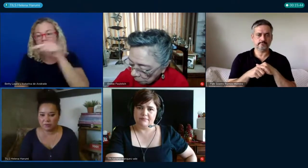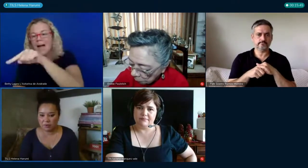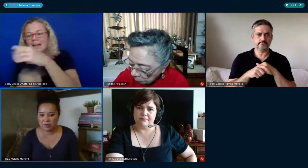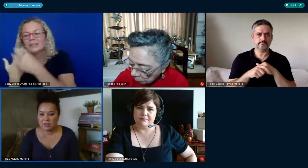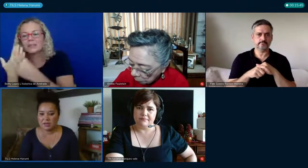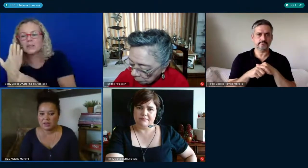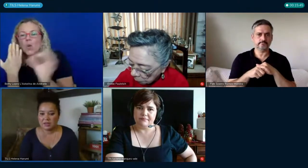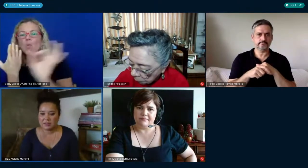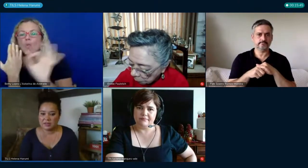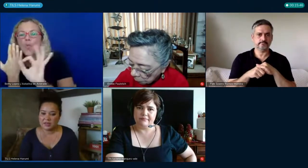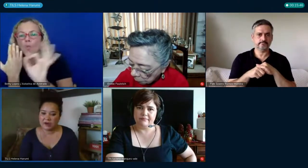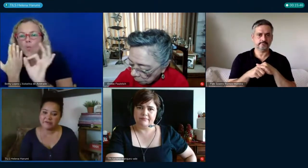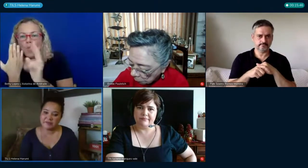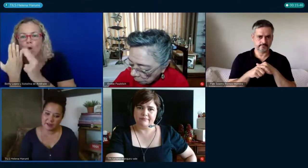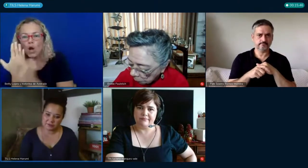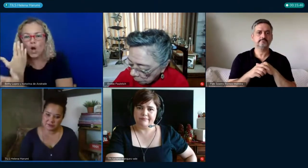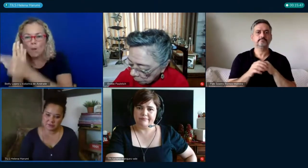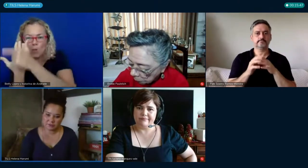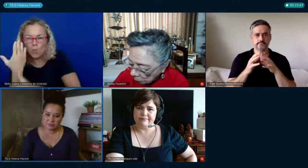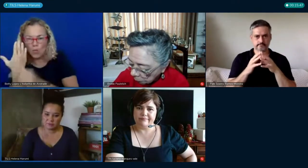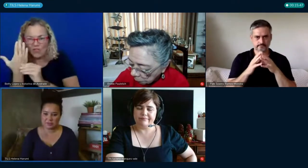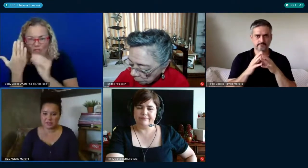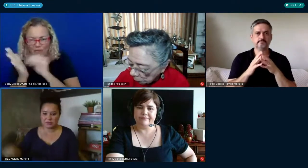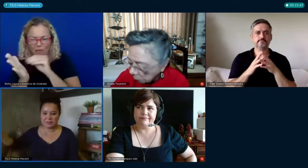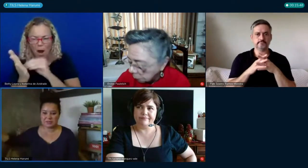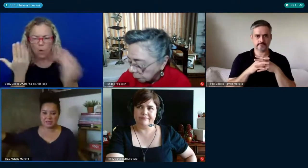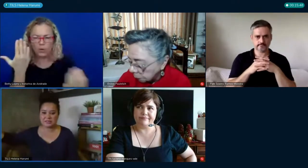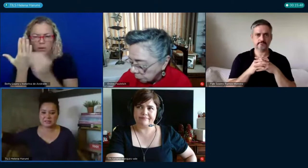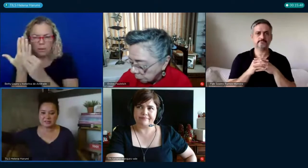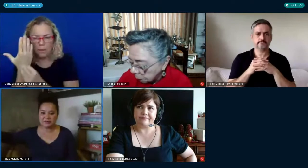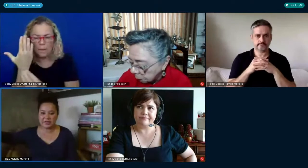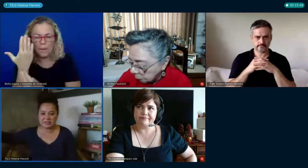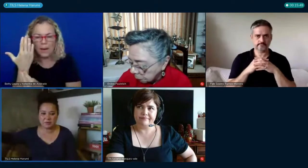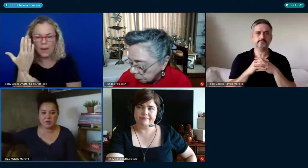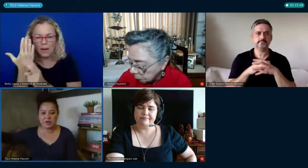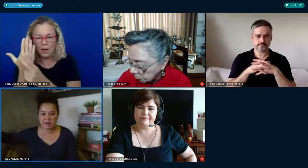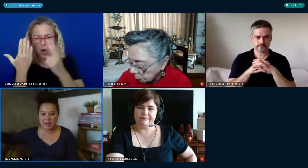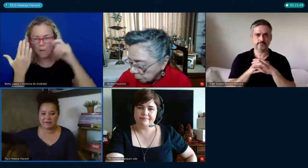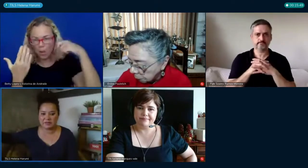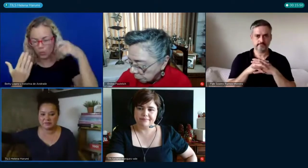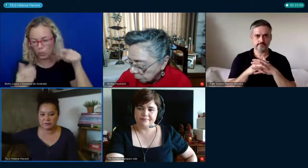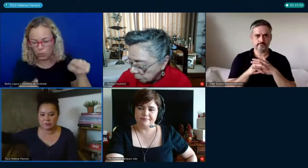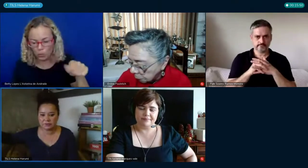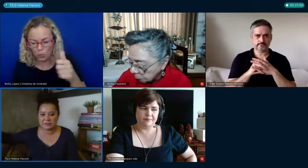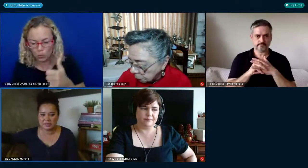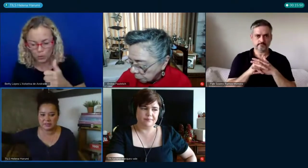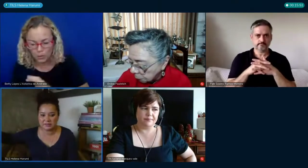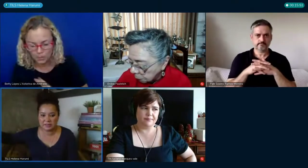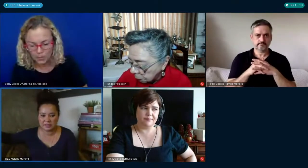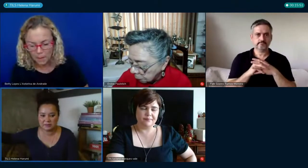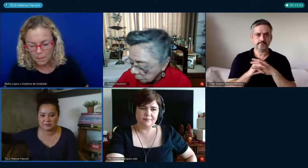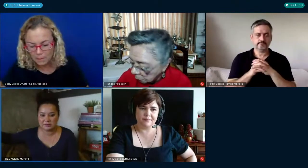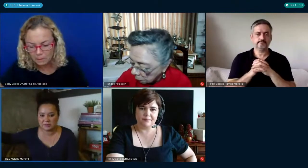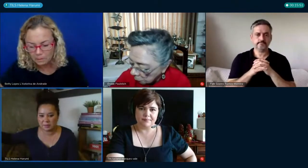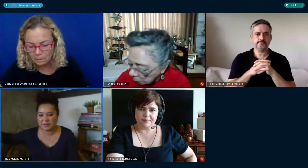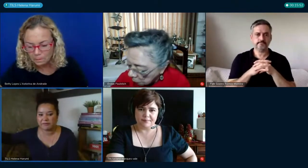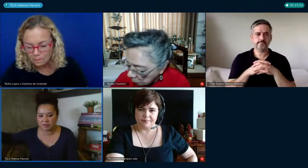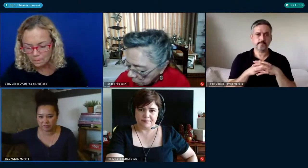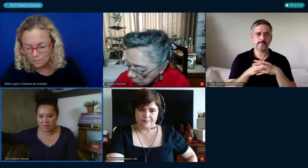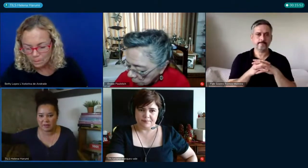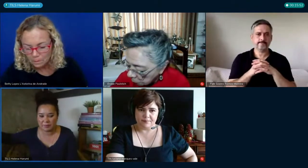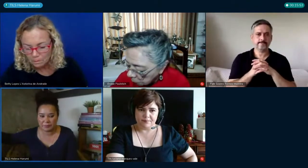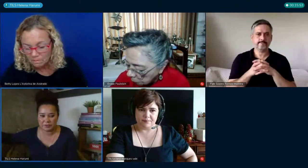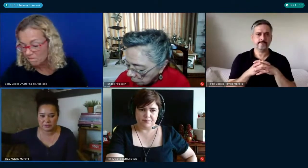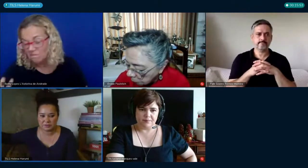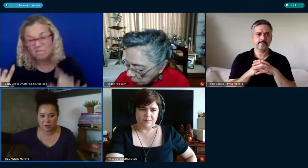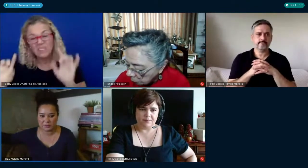você citou, que ao final da sua pesquisa, nas referências bibliográficas, faltou ser inseridos. Também vou